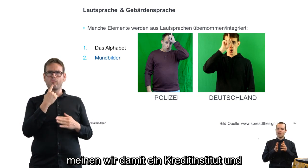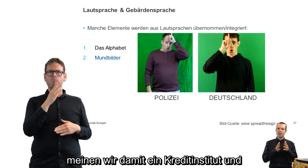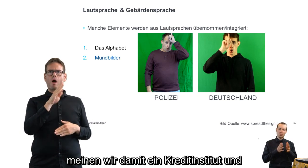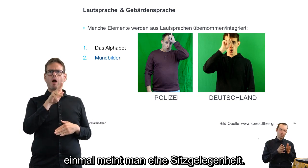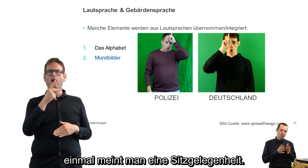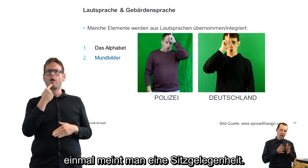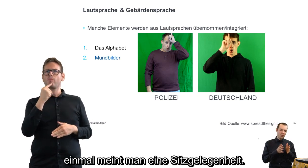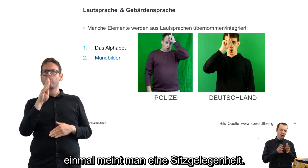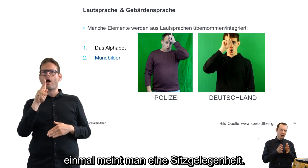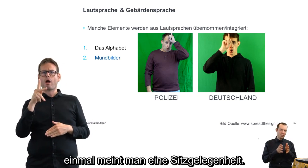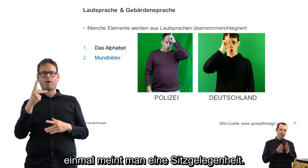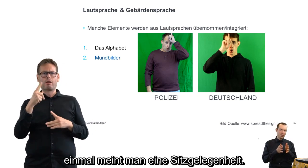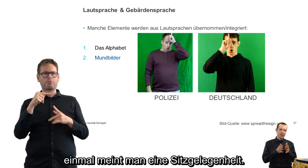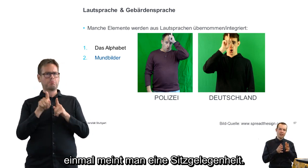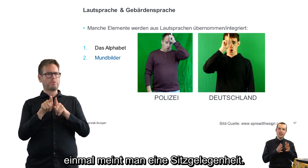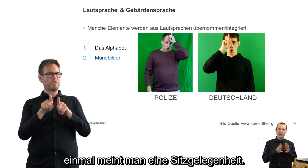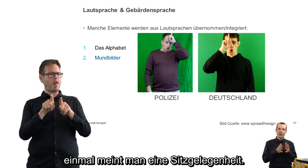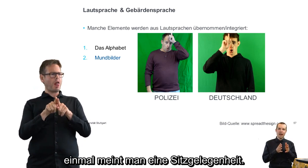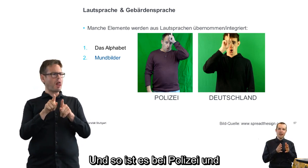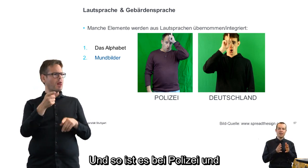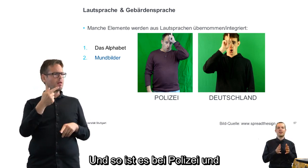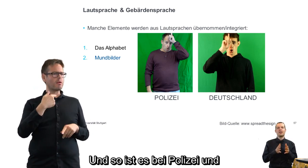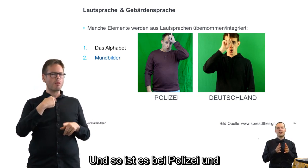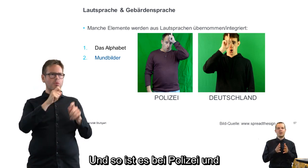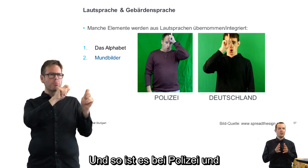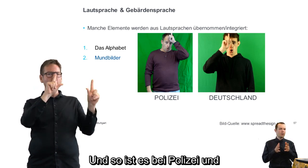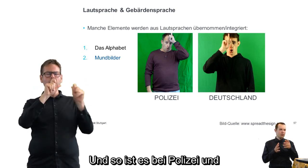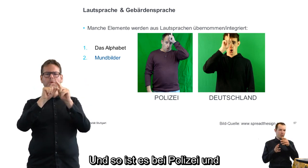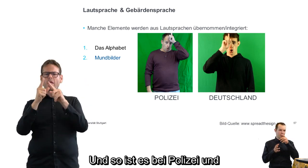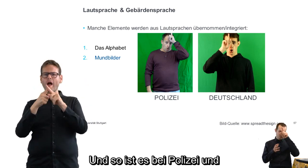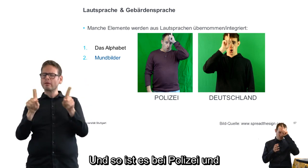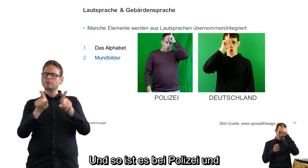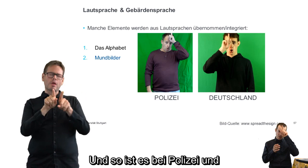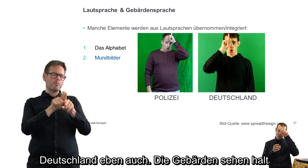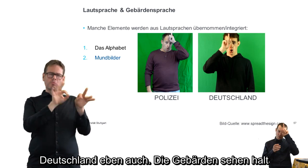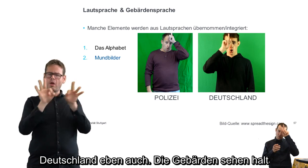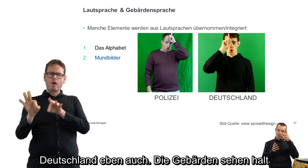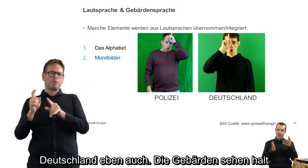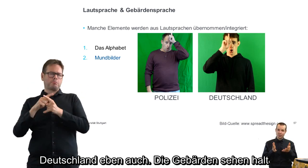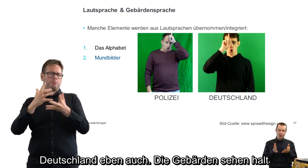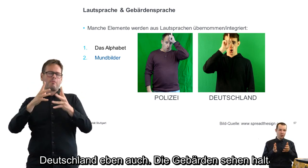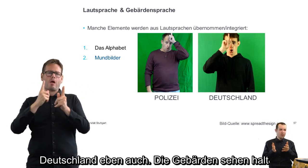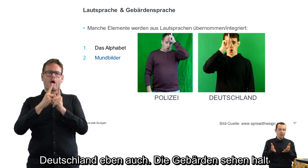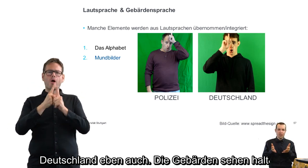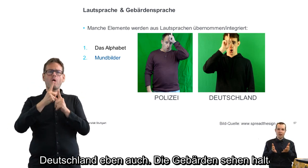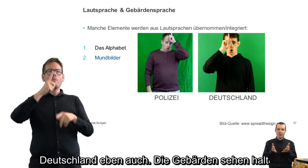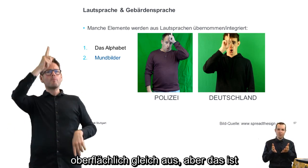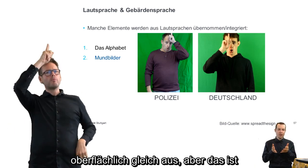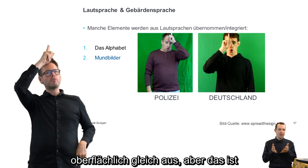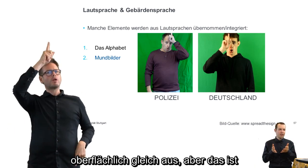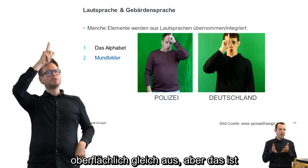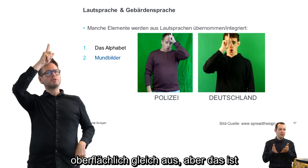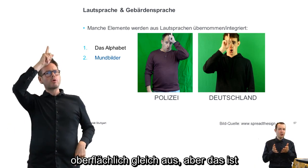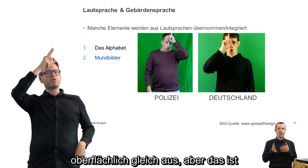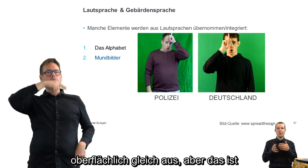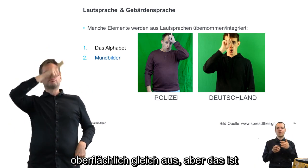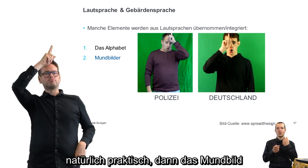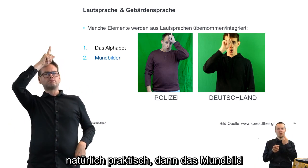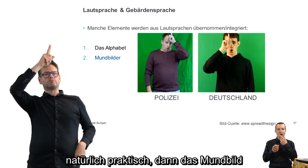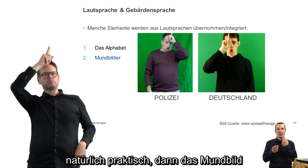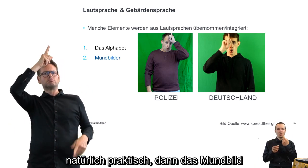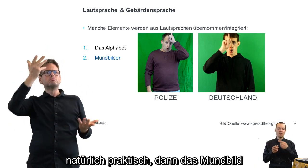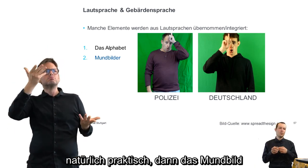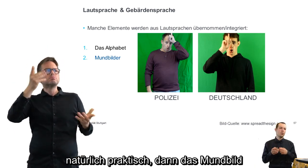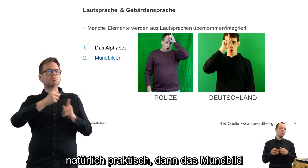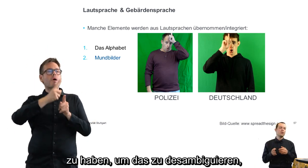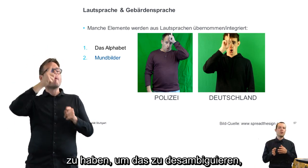das Kreditinstitut und einmal meint man die Sitzgelegenheit und so ist es bei Polizei und Deutschland eben auch, die sehen halt oberflächlich gleich aus, aber es ist